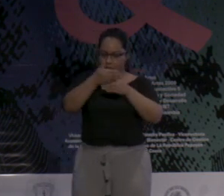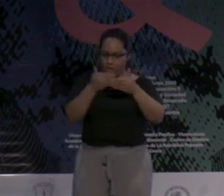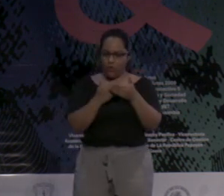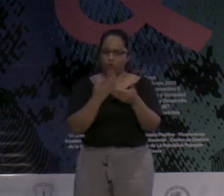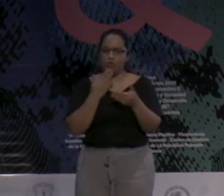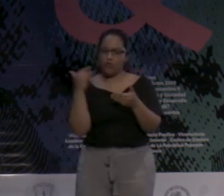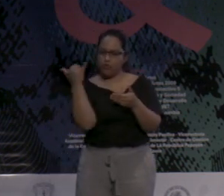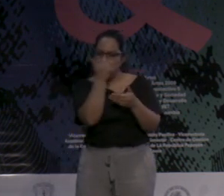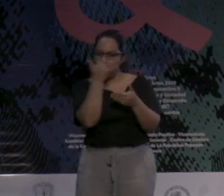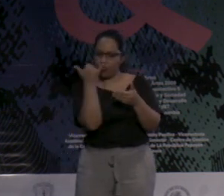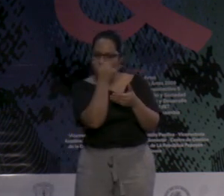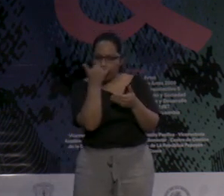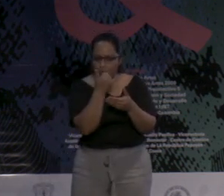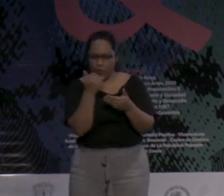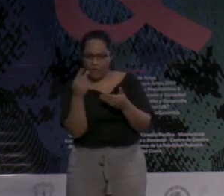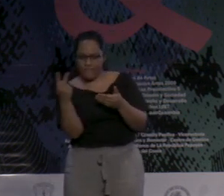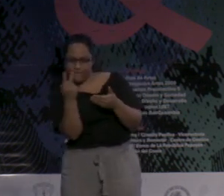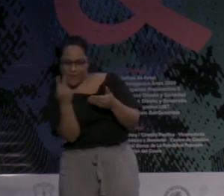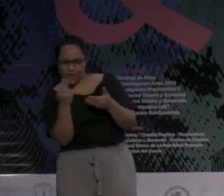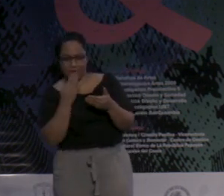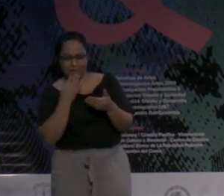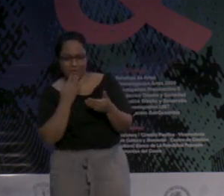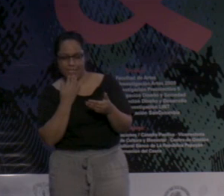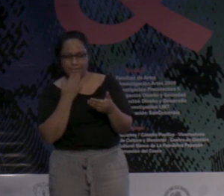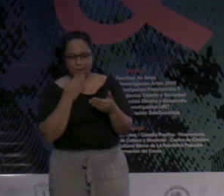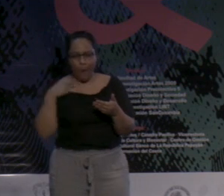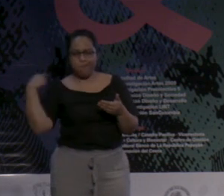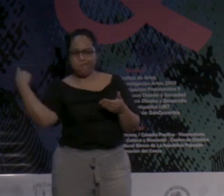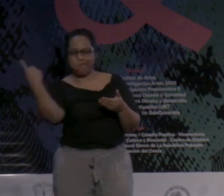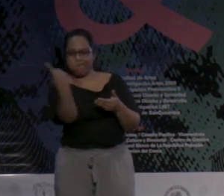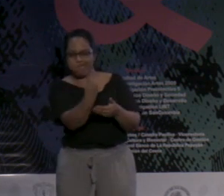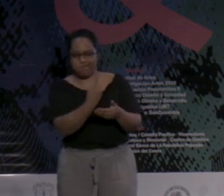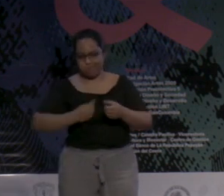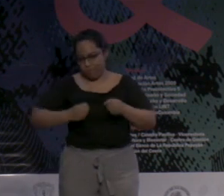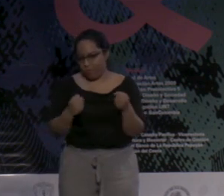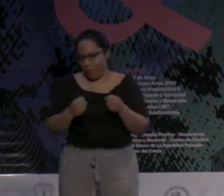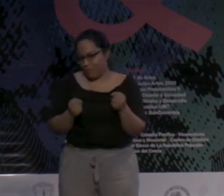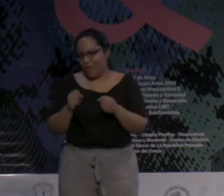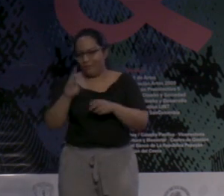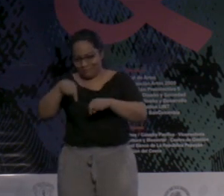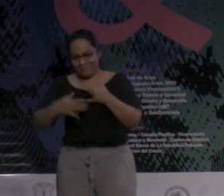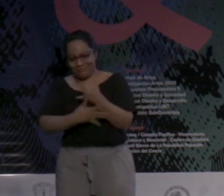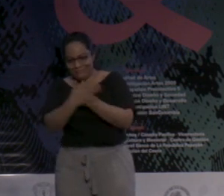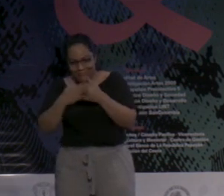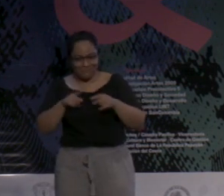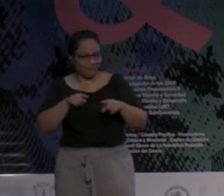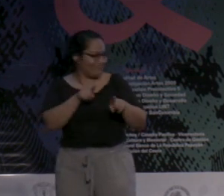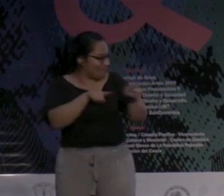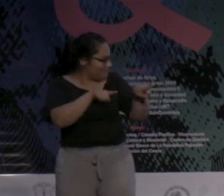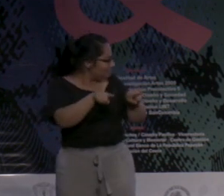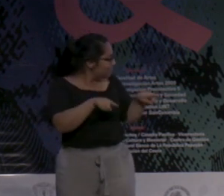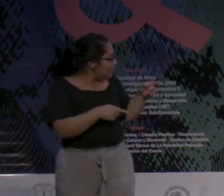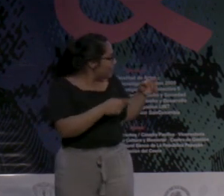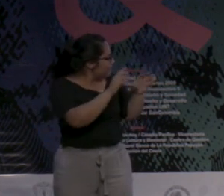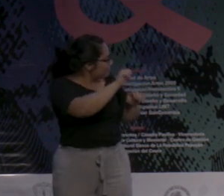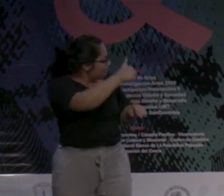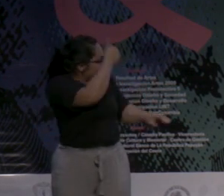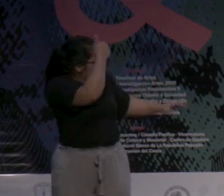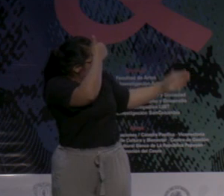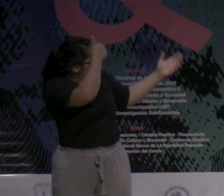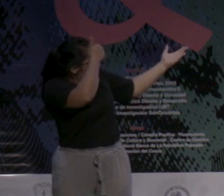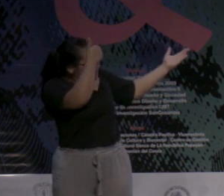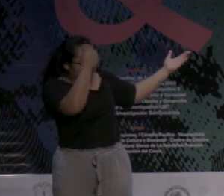en esta obra. Pasa la siguiente, por favor. Primero, la huella de los escombros que muestran en esos escombros el material, pero también un poco de